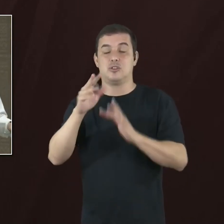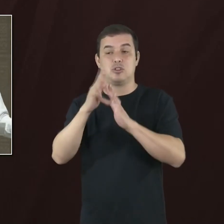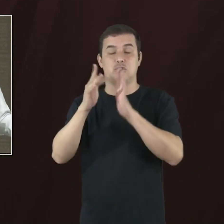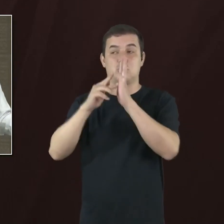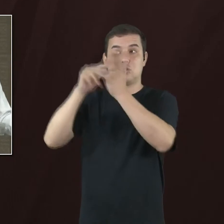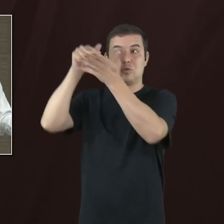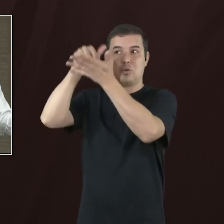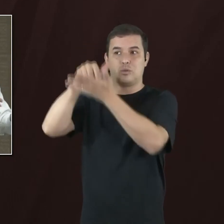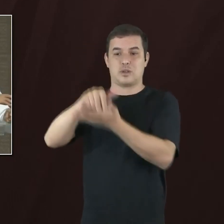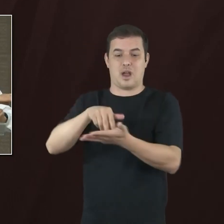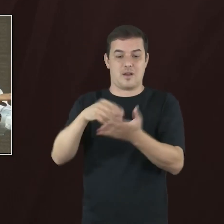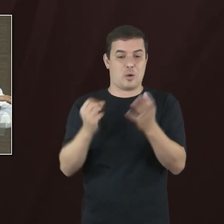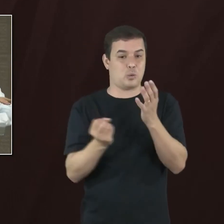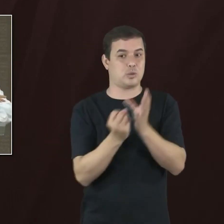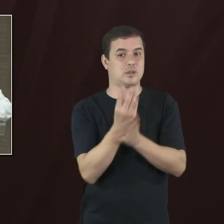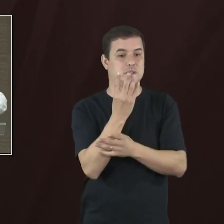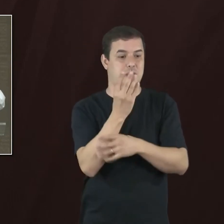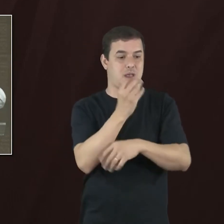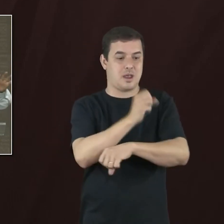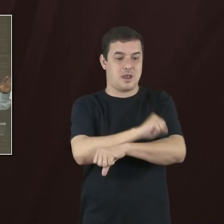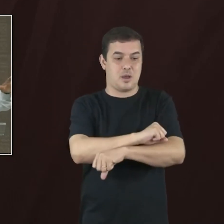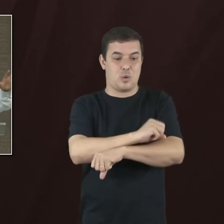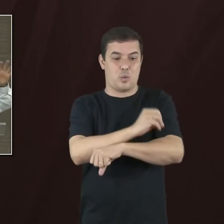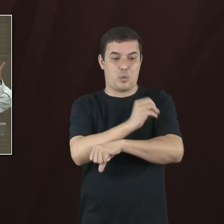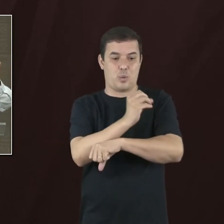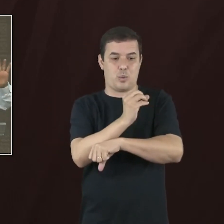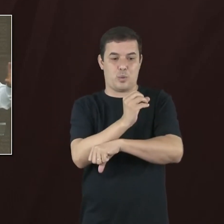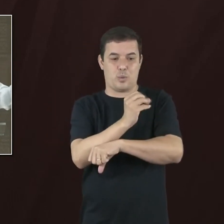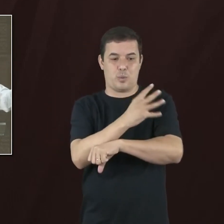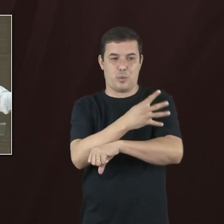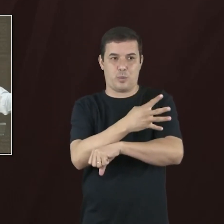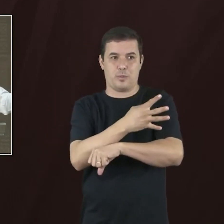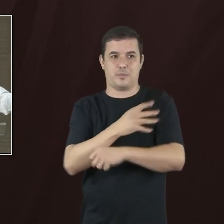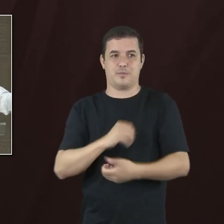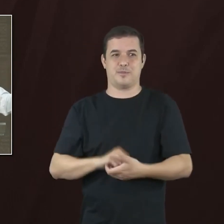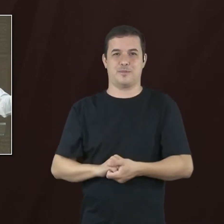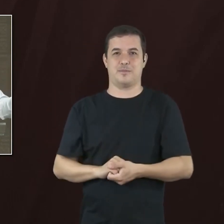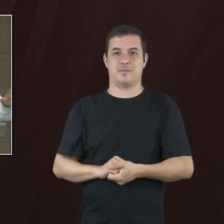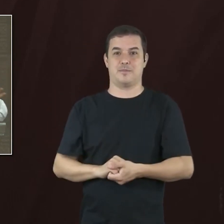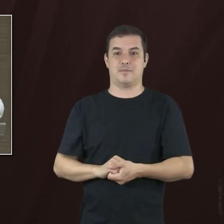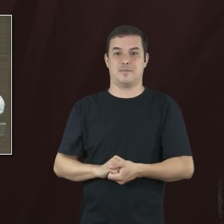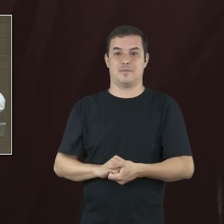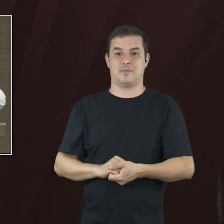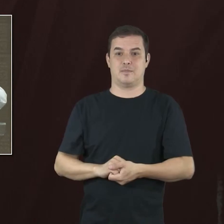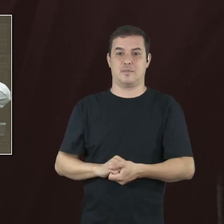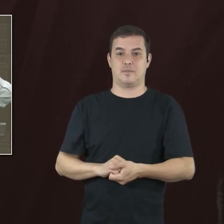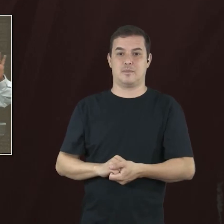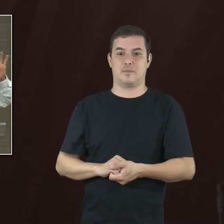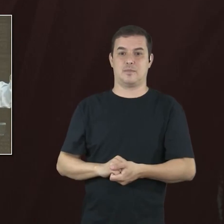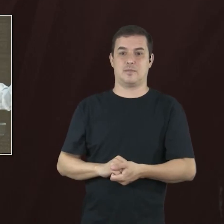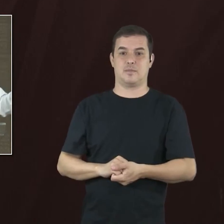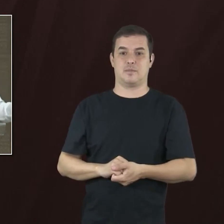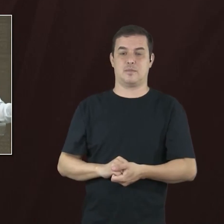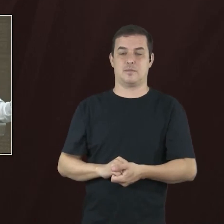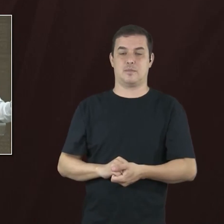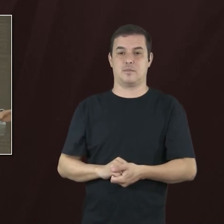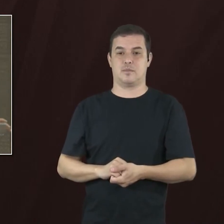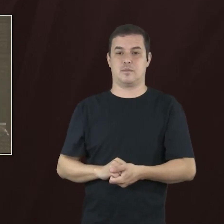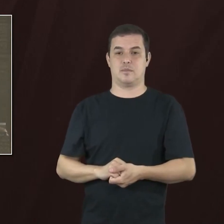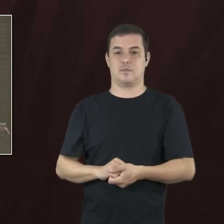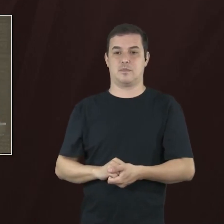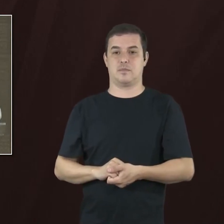acontecer. Então, irmãos, todos esses milagres de aurora, não se surpreendam. Não fique de boca aberta